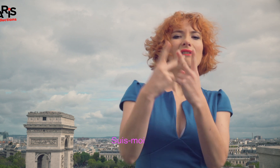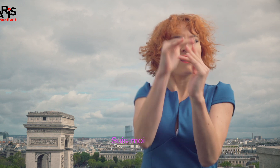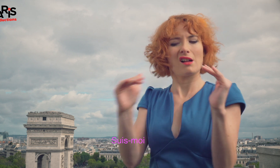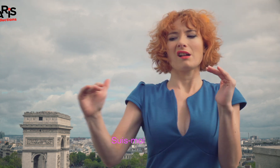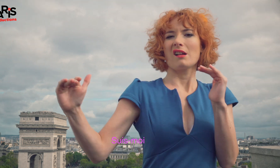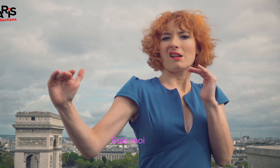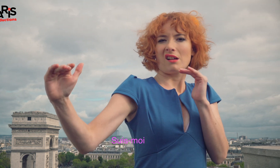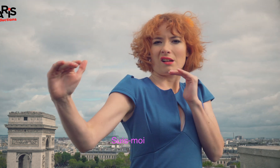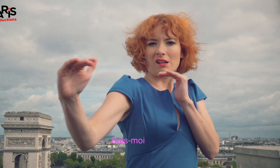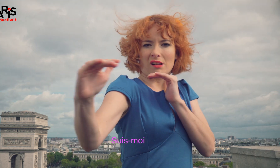Suis-moi